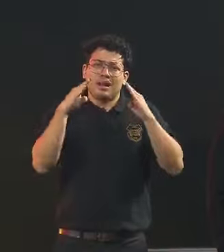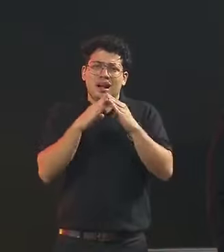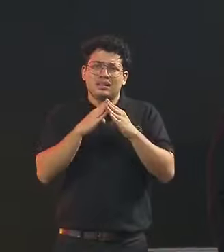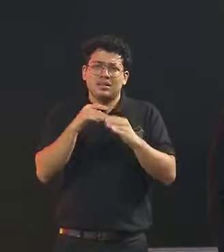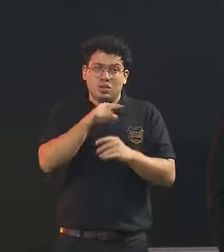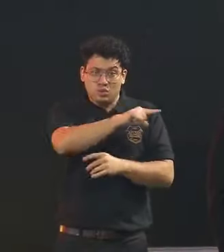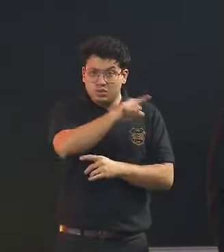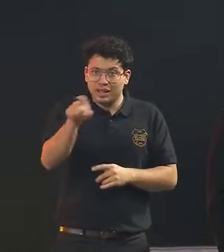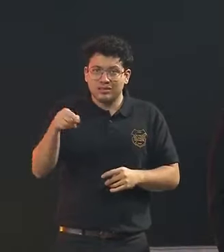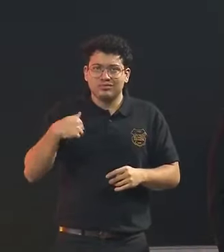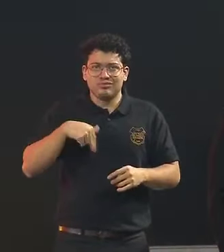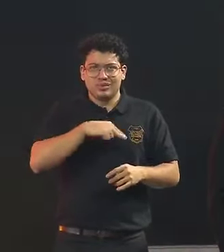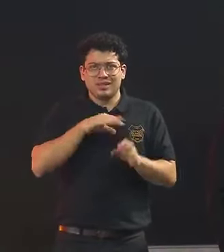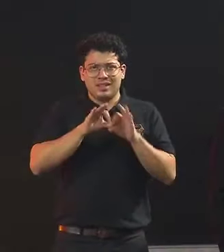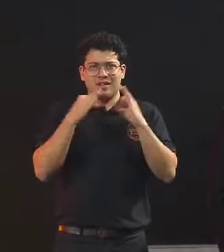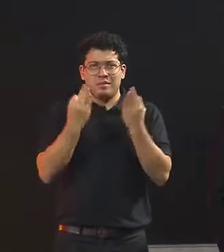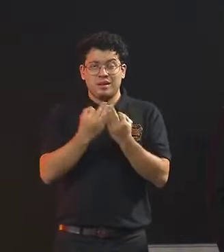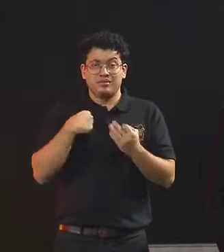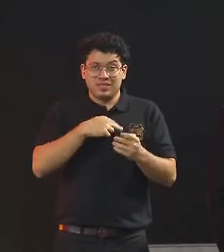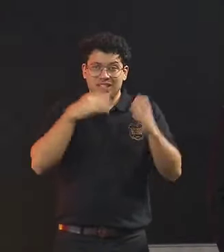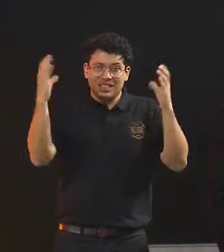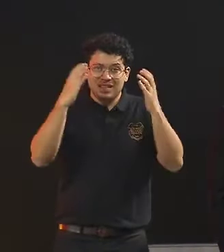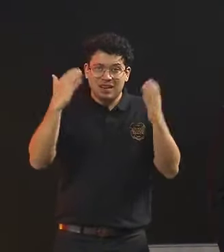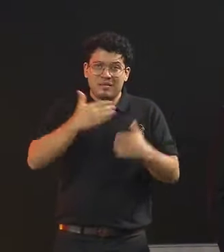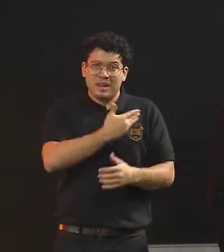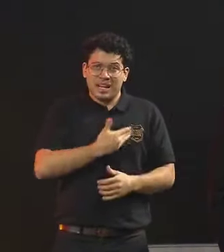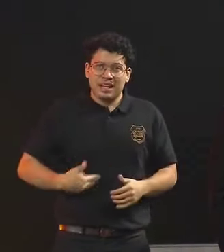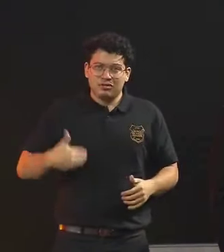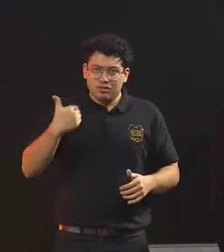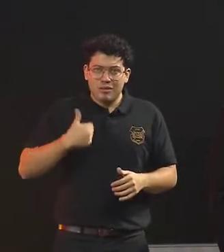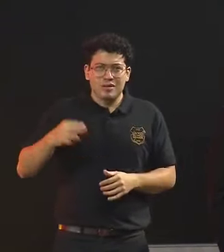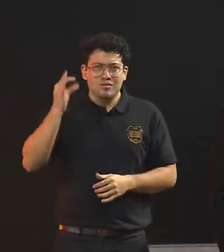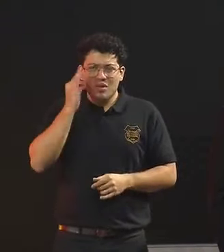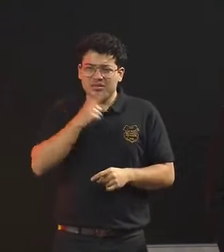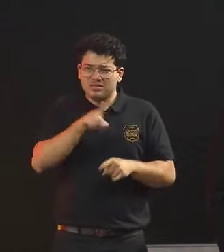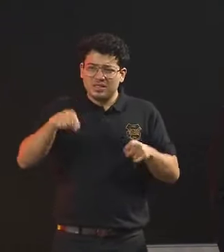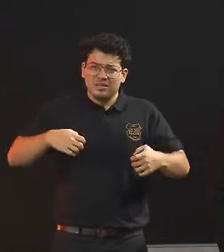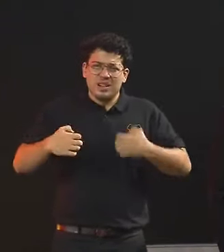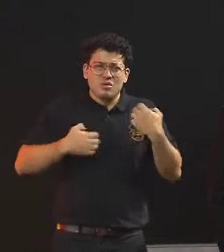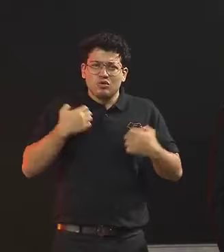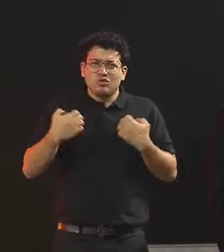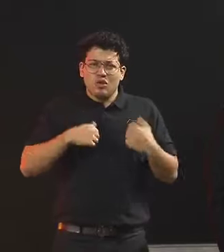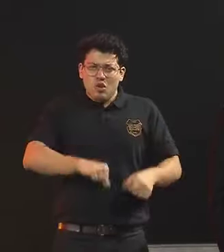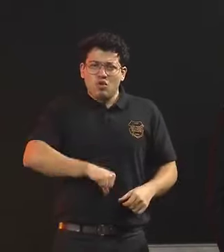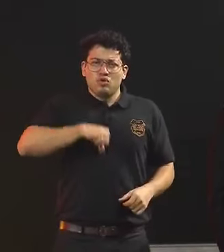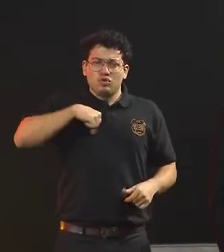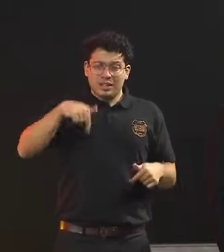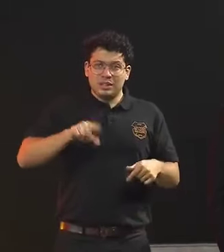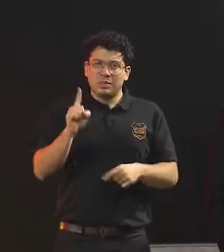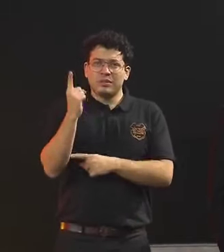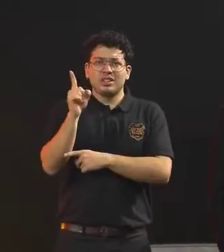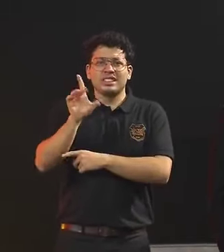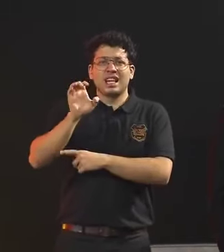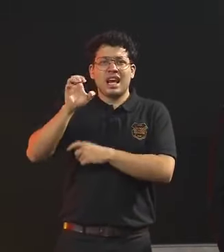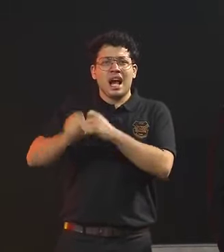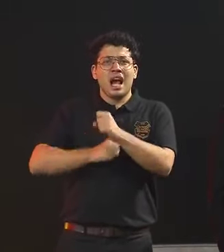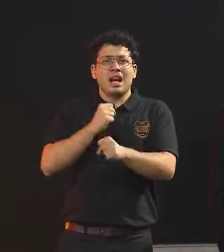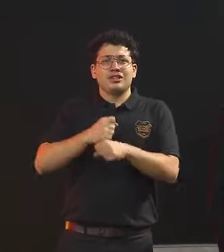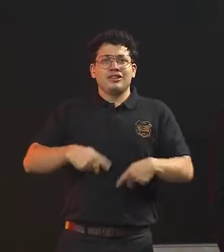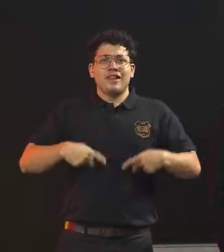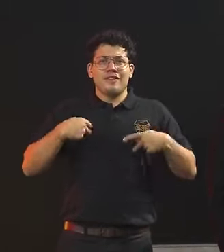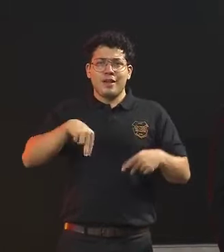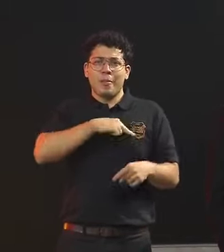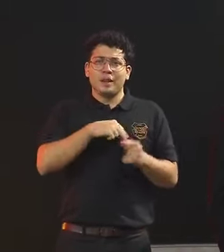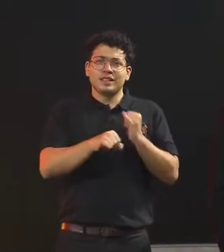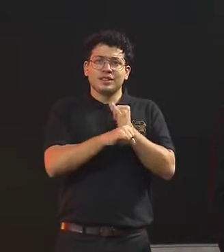familia. Celebremos, heredianos, heredianas, celebremos con emoción y orgullo estos primeros 100 años de vida de nuestra institución.